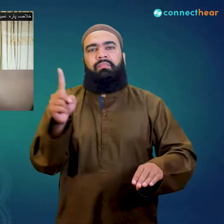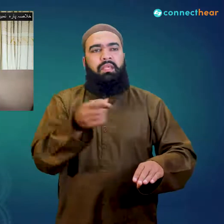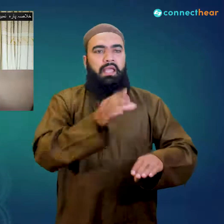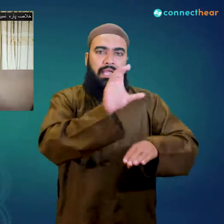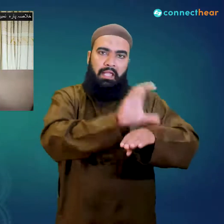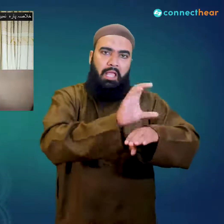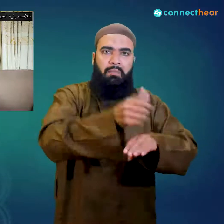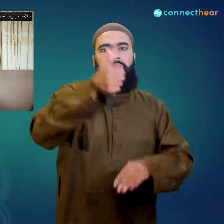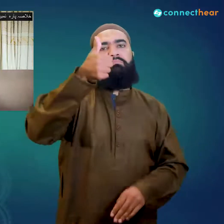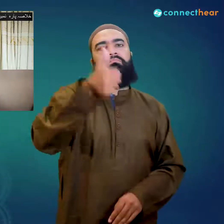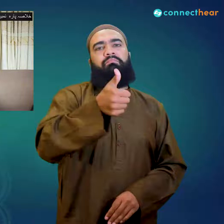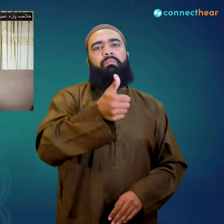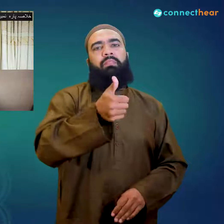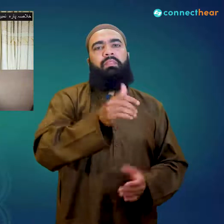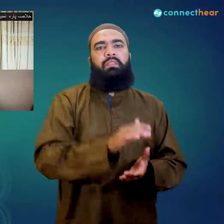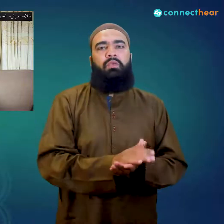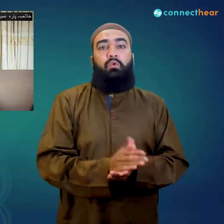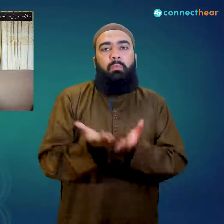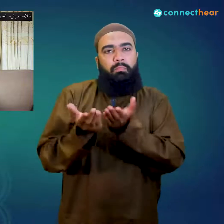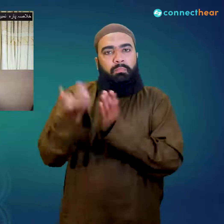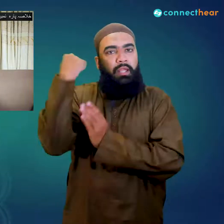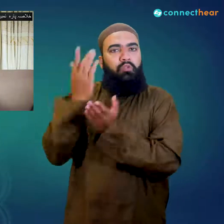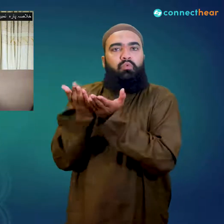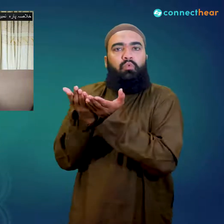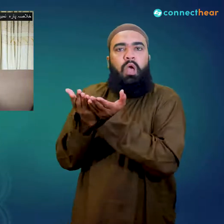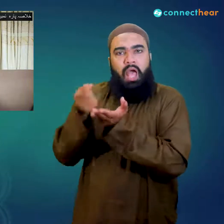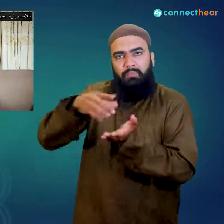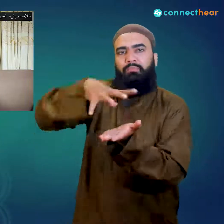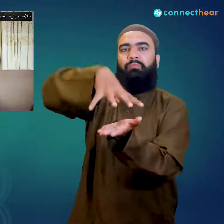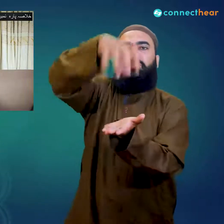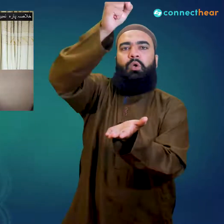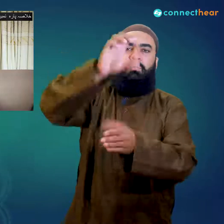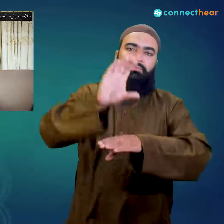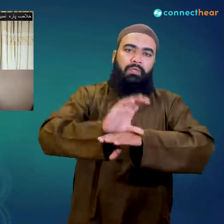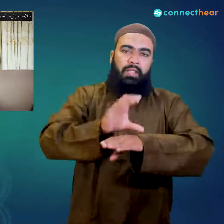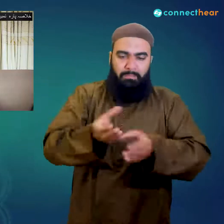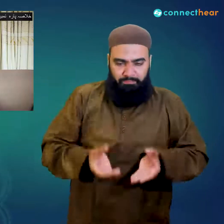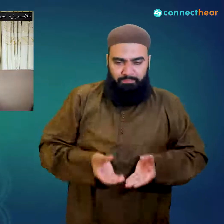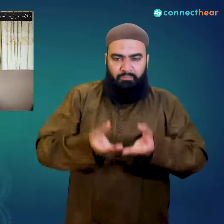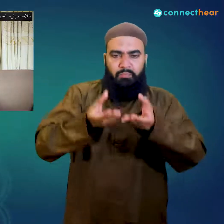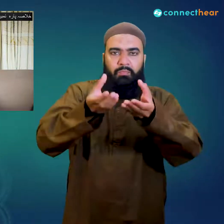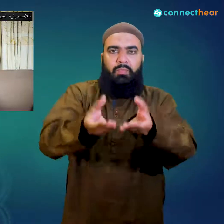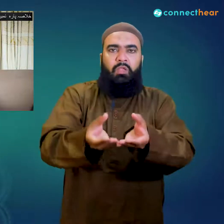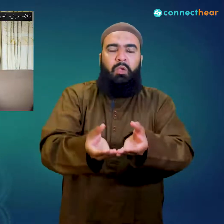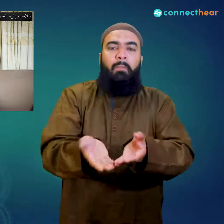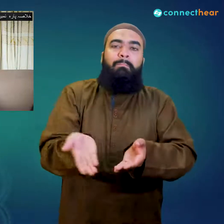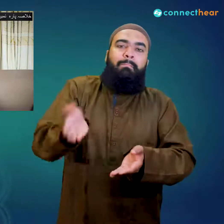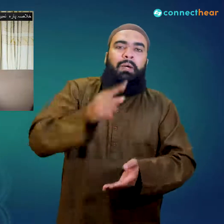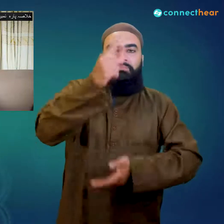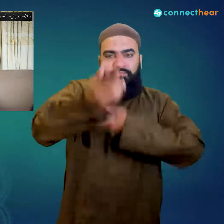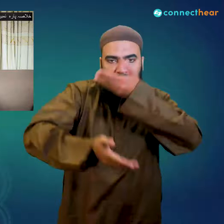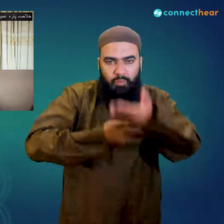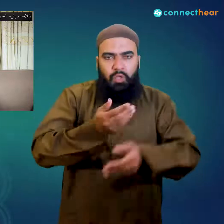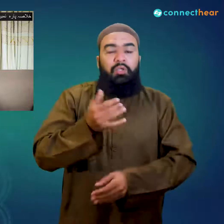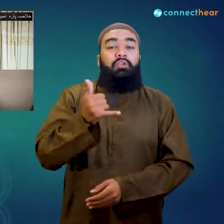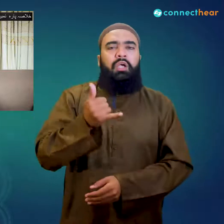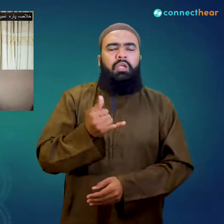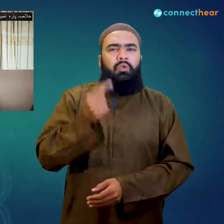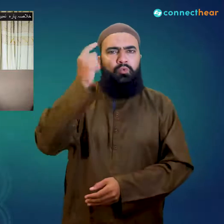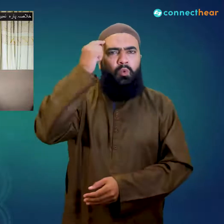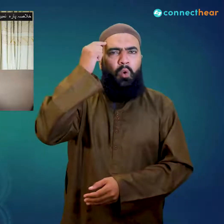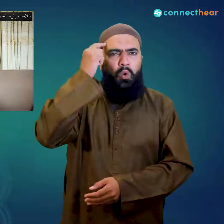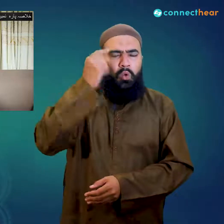کے لیے یہ کتاب دے دی گئی، اور ساتھ ہی فرما دیا گیا کہ ایسی کوئی چیز آئندہ چل کر